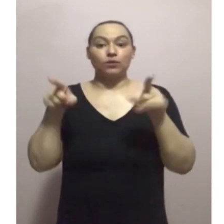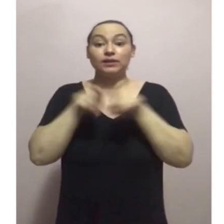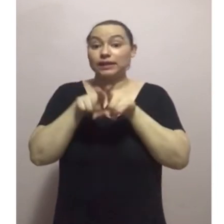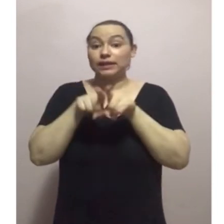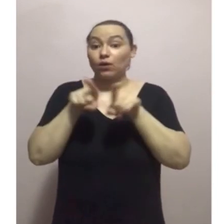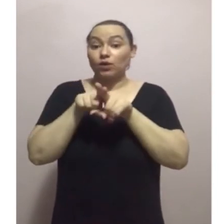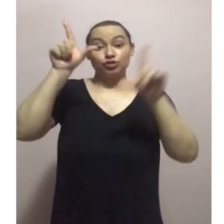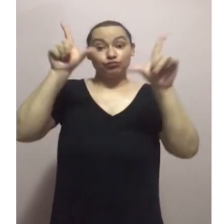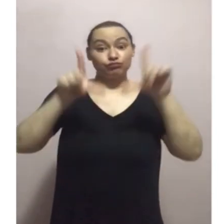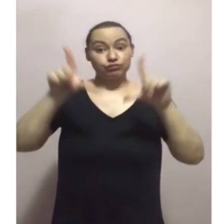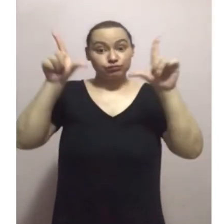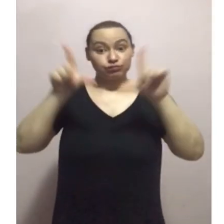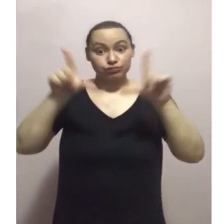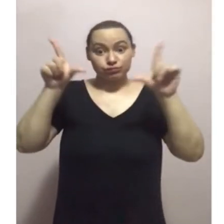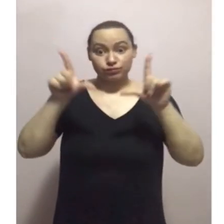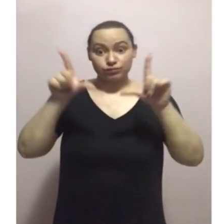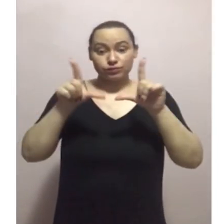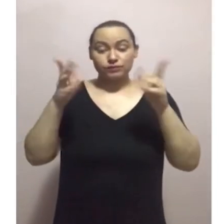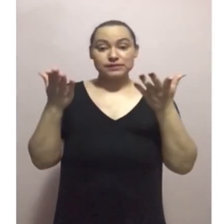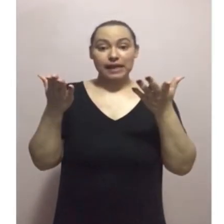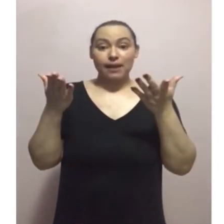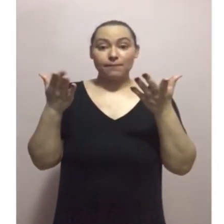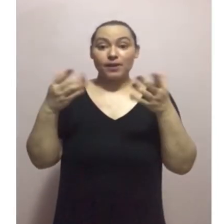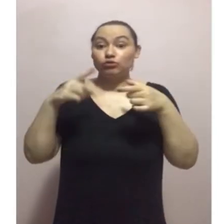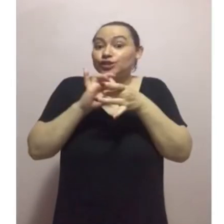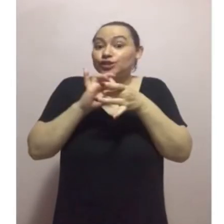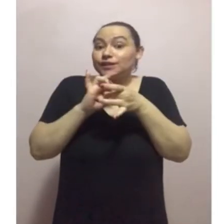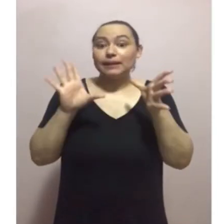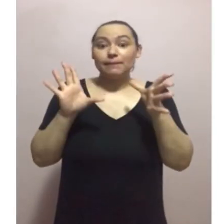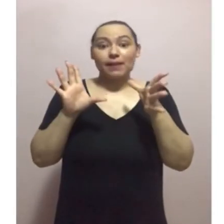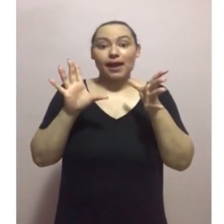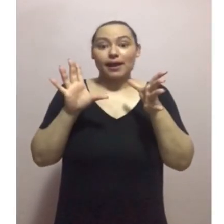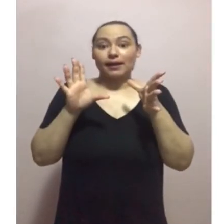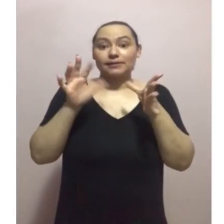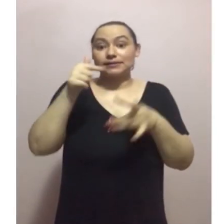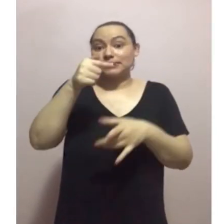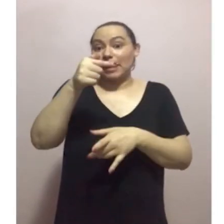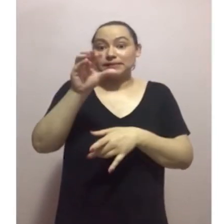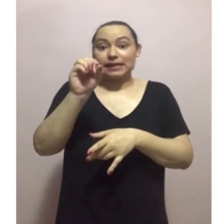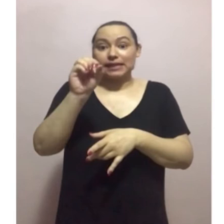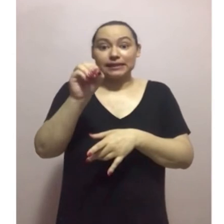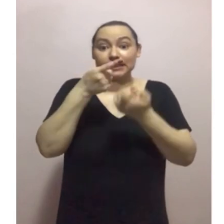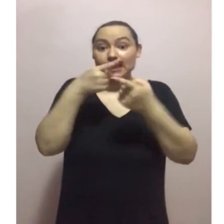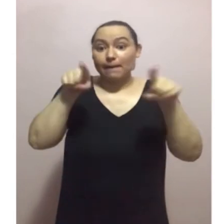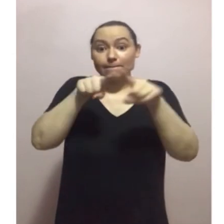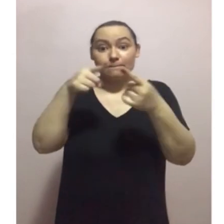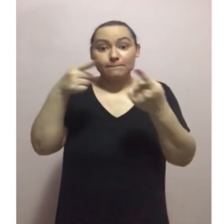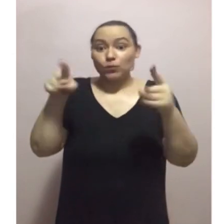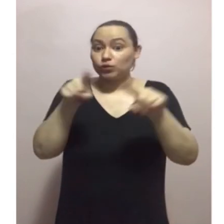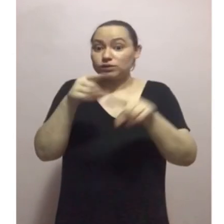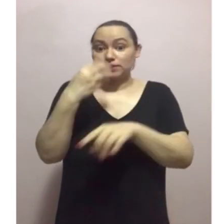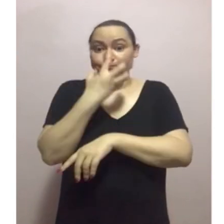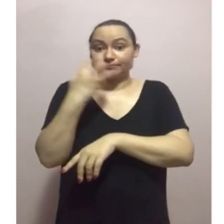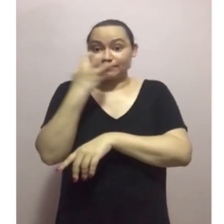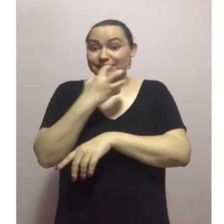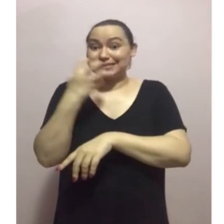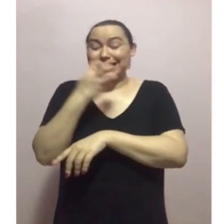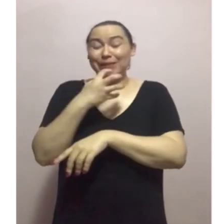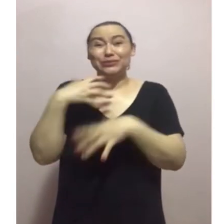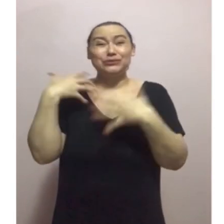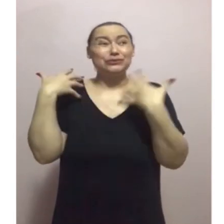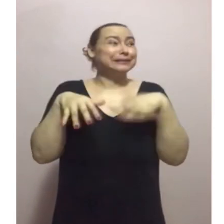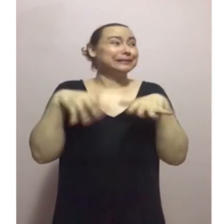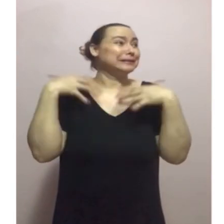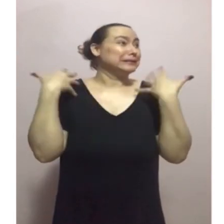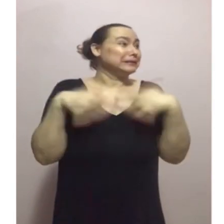fazer o espetáculo inteiro na TV, eu tinha que liberar 70 músicas nas editoras. Isso